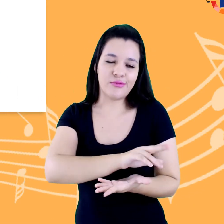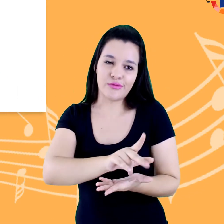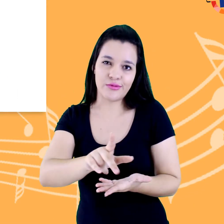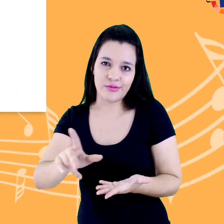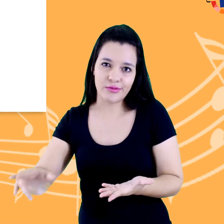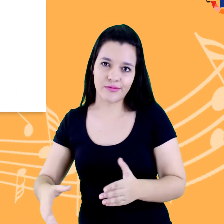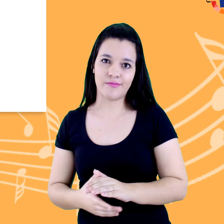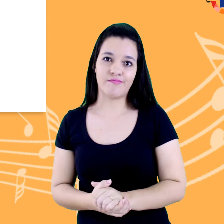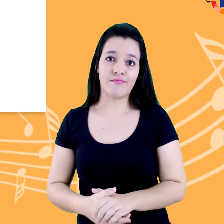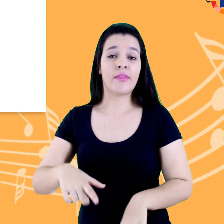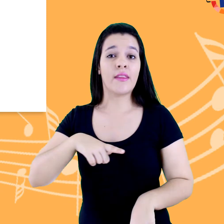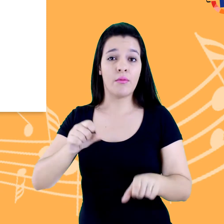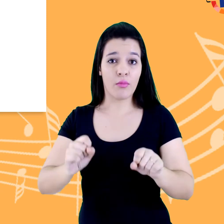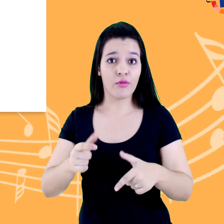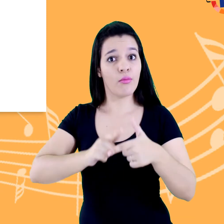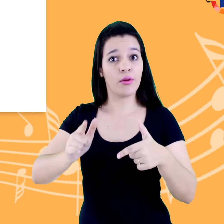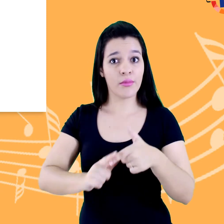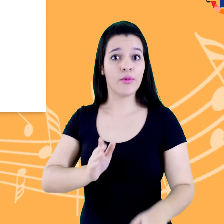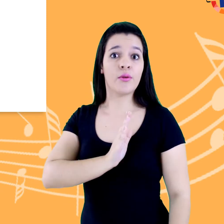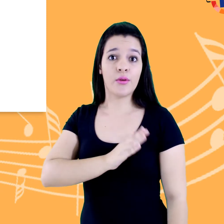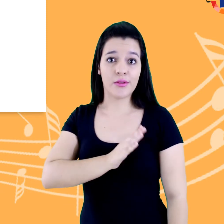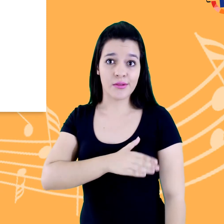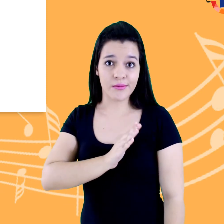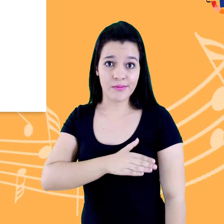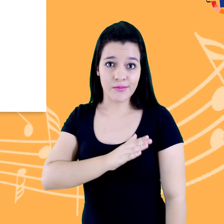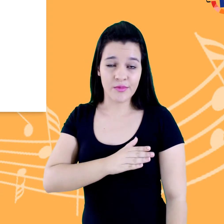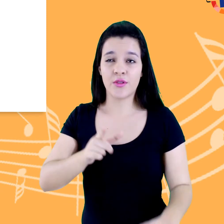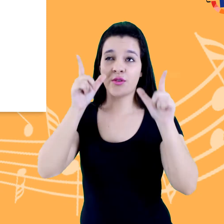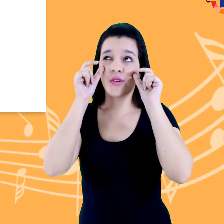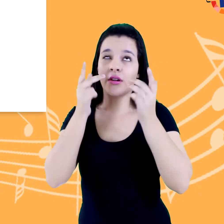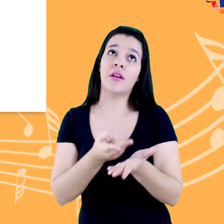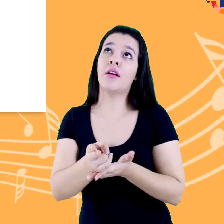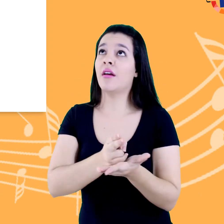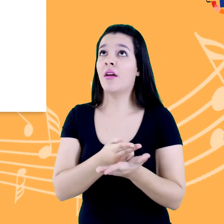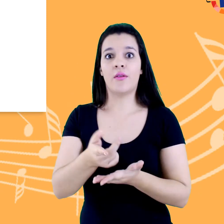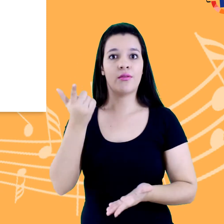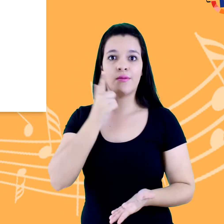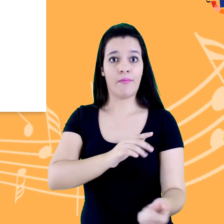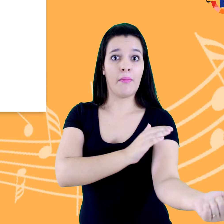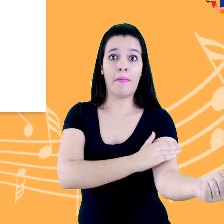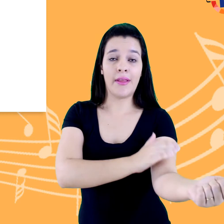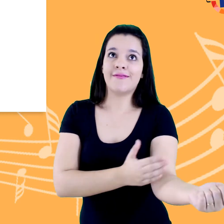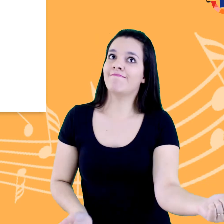as cardiovasculares, distúrbios do sono, pressão alta,